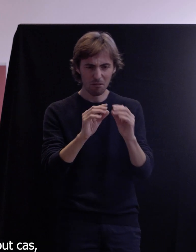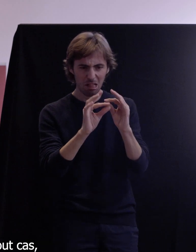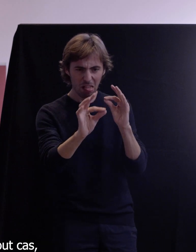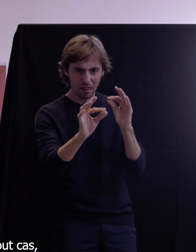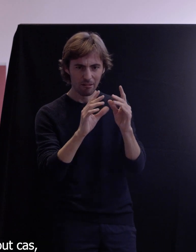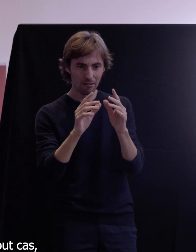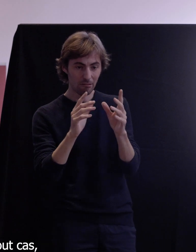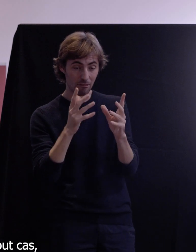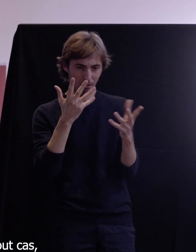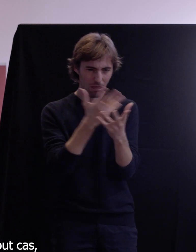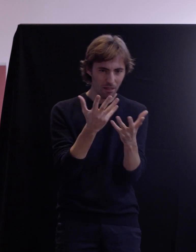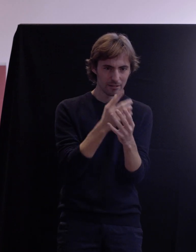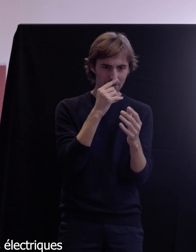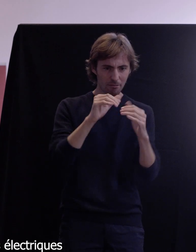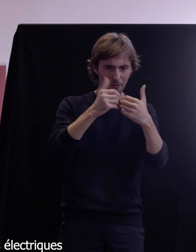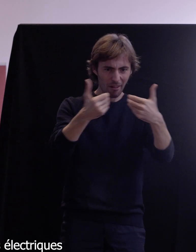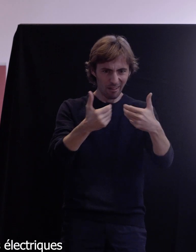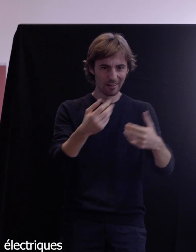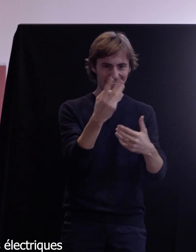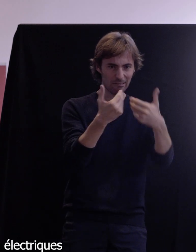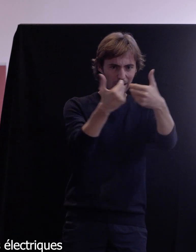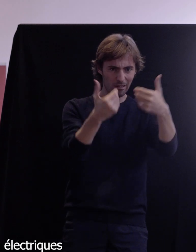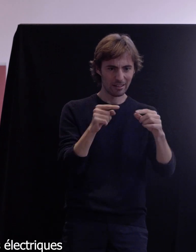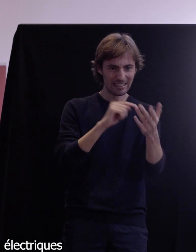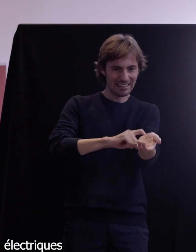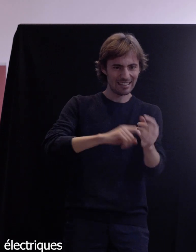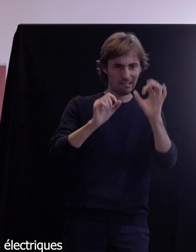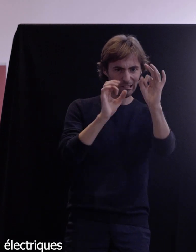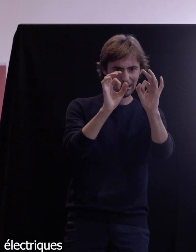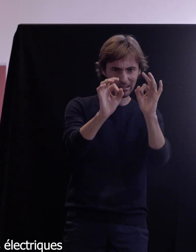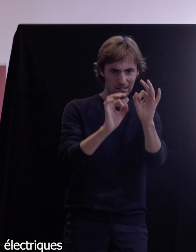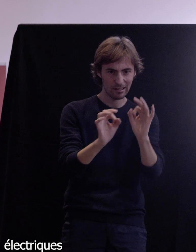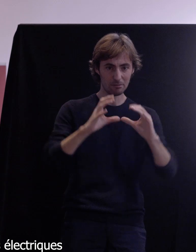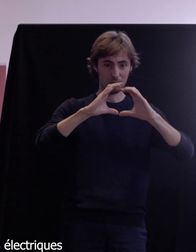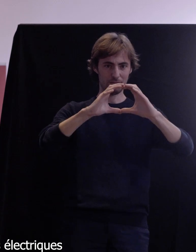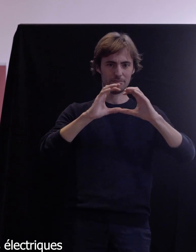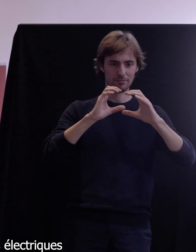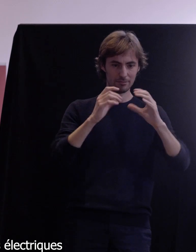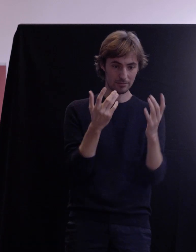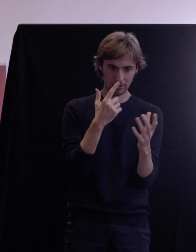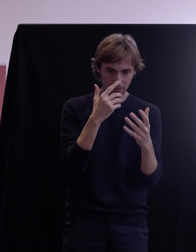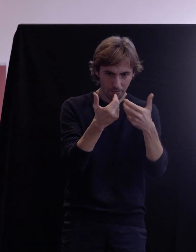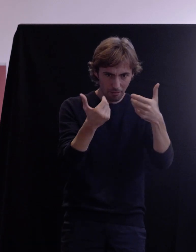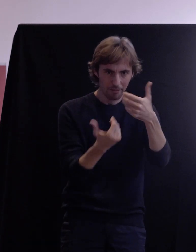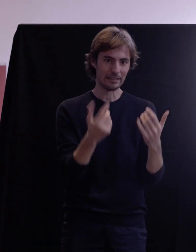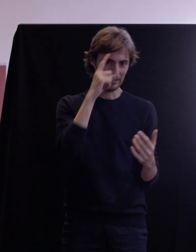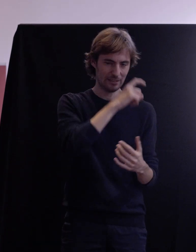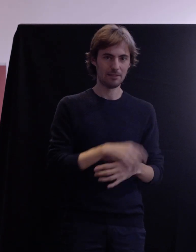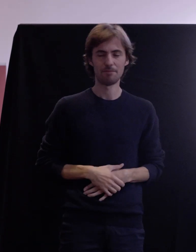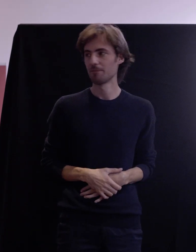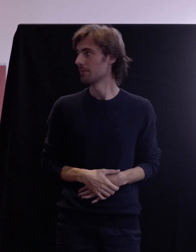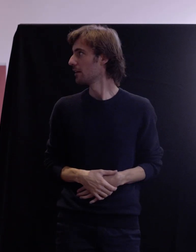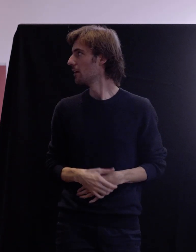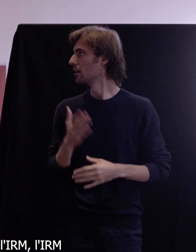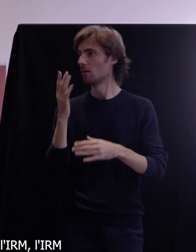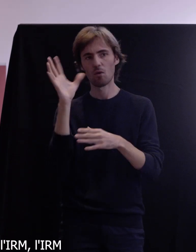tout cas, on a du mal à individualiser chacun des fils électriques dans le conduit auditif interne. Là, je vous